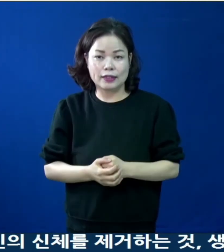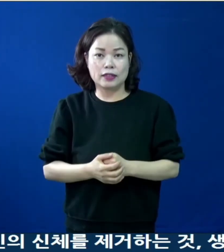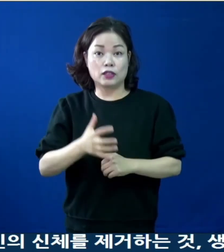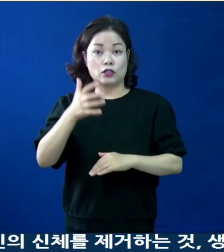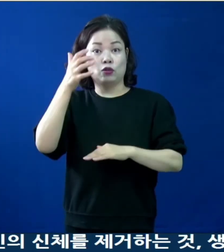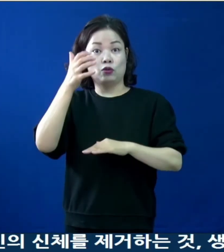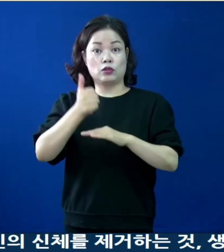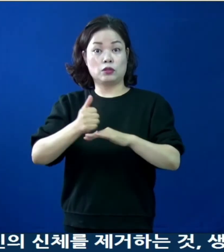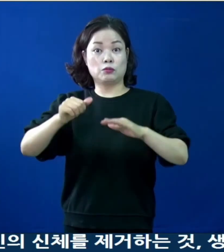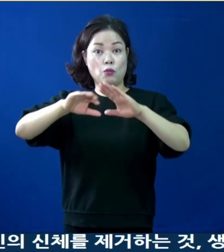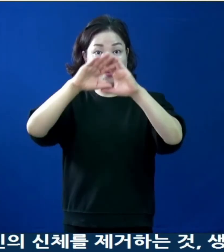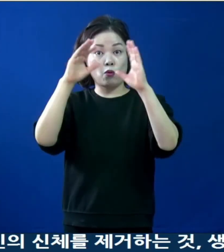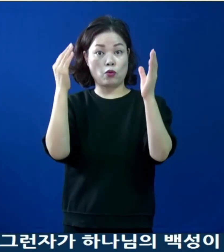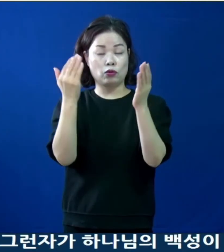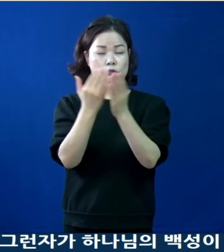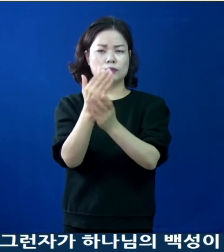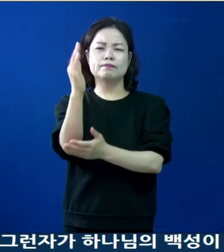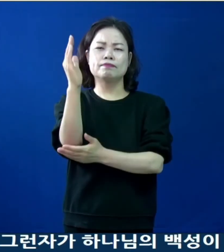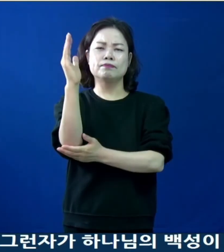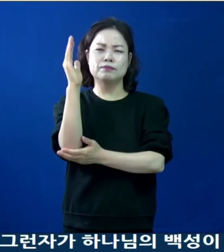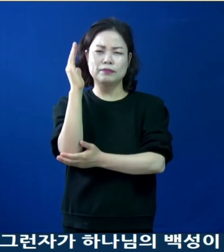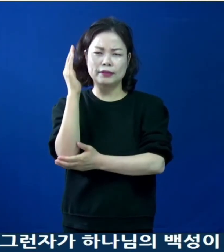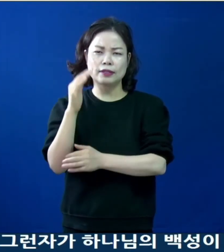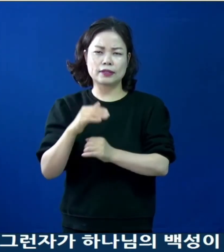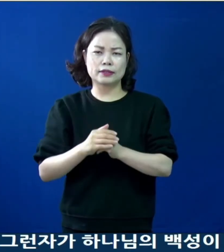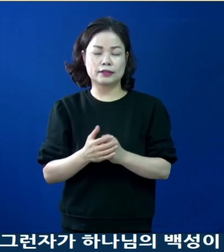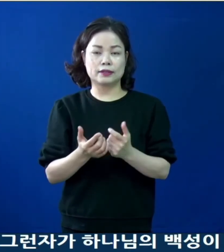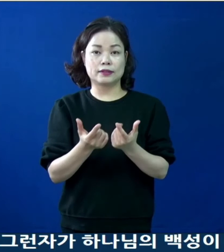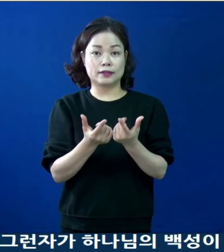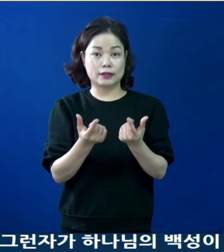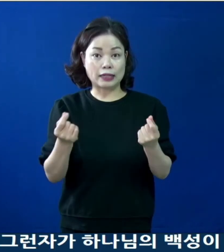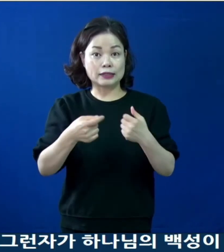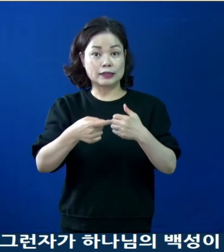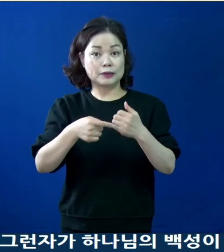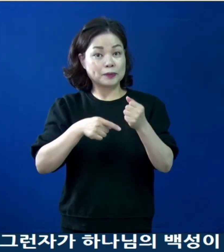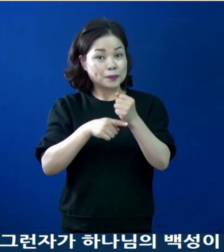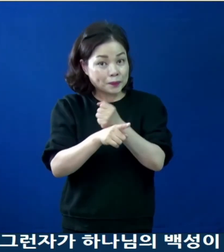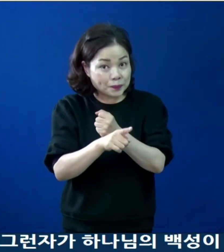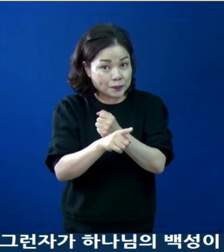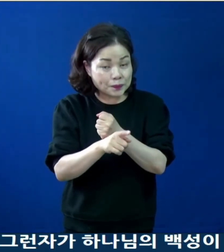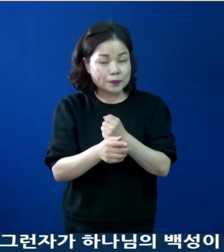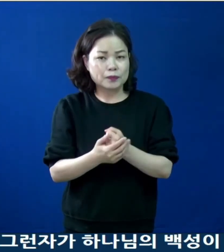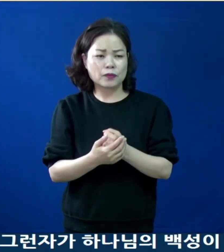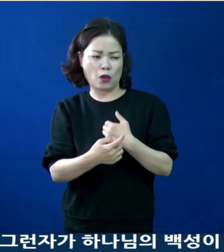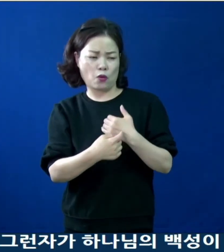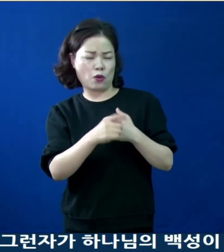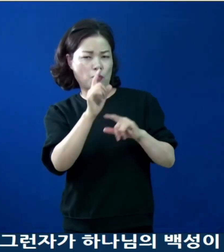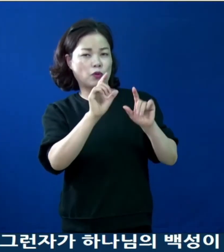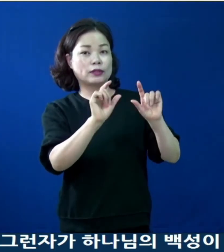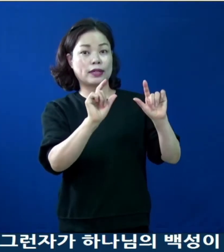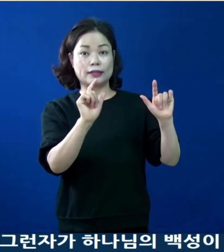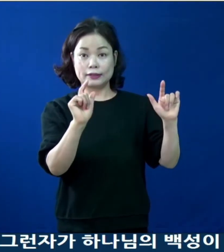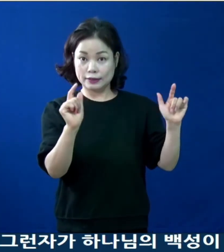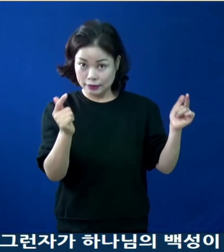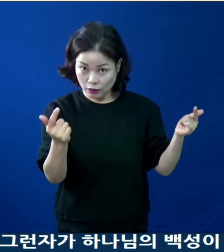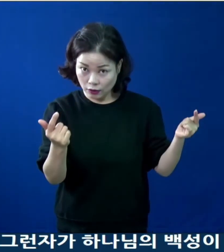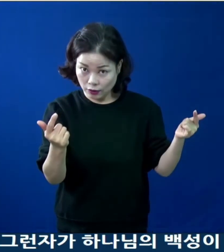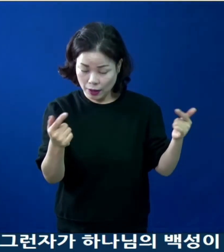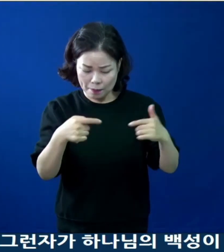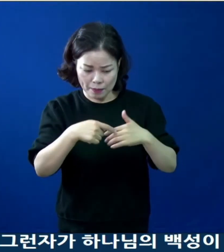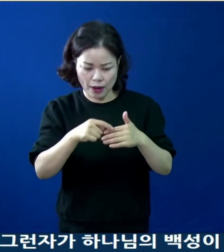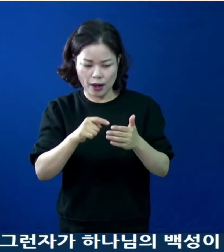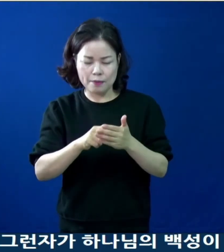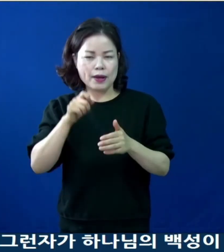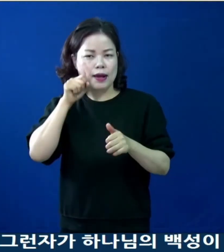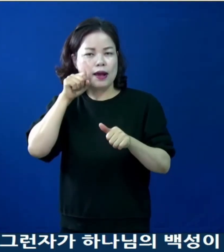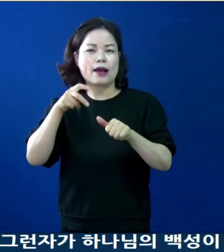결국 이 모든 메시지는 같은 의미죠. 외모를 보지 않는 것과 마음의